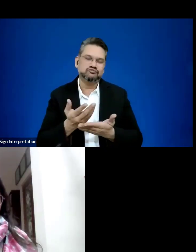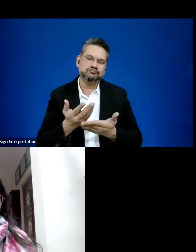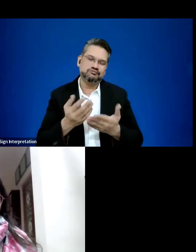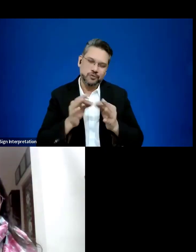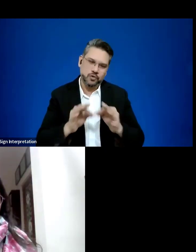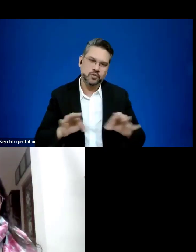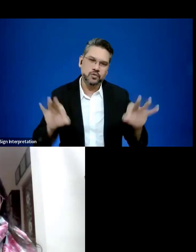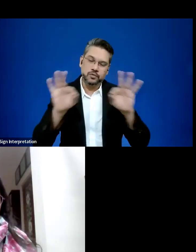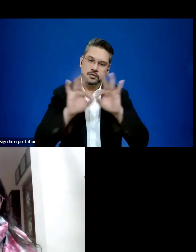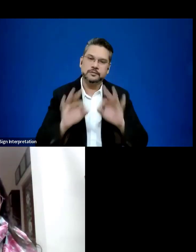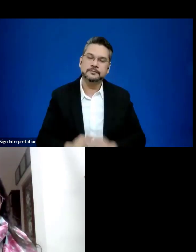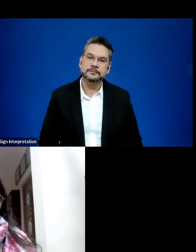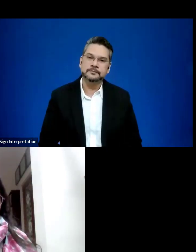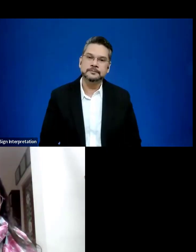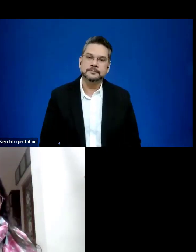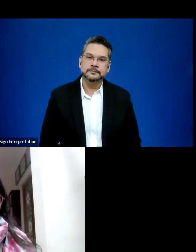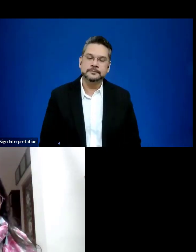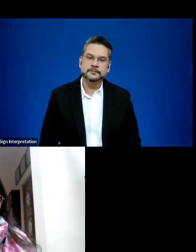所有你们说的